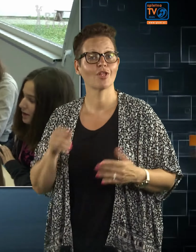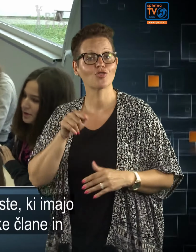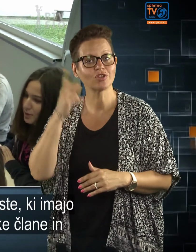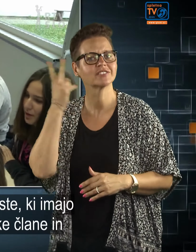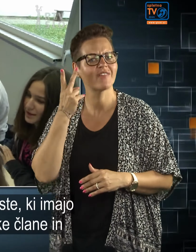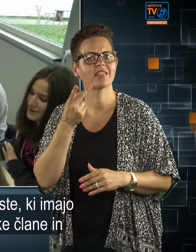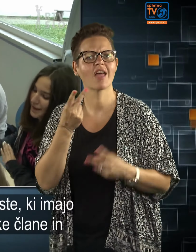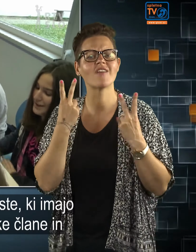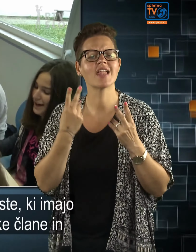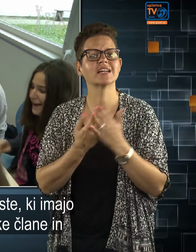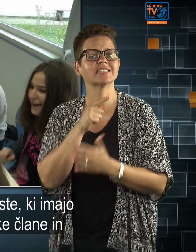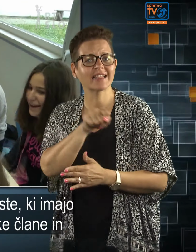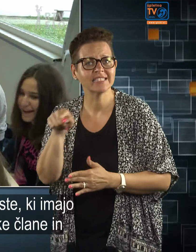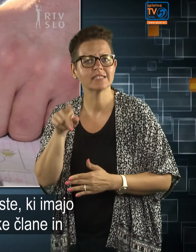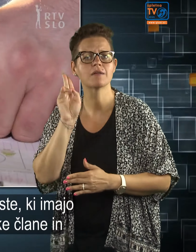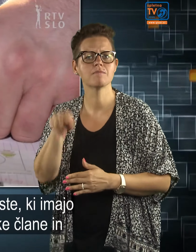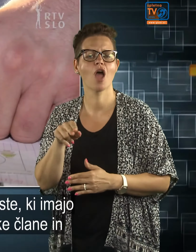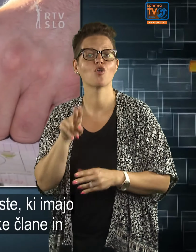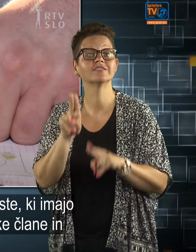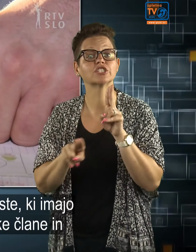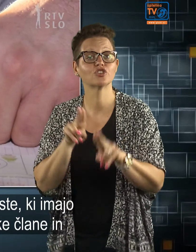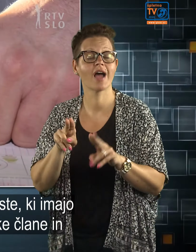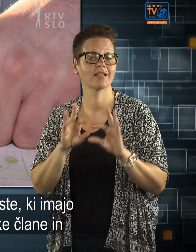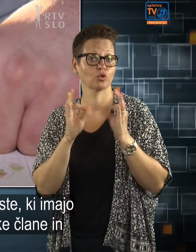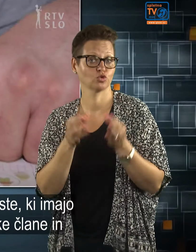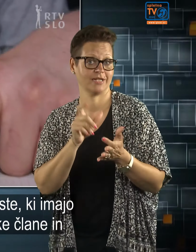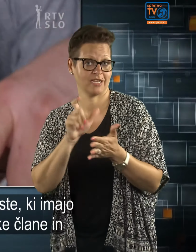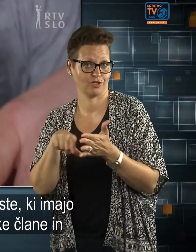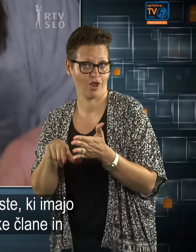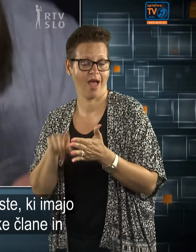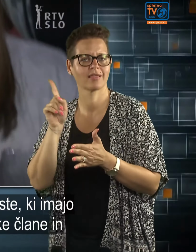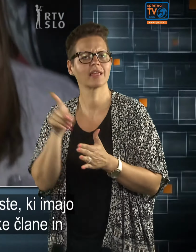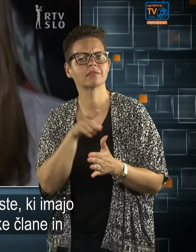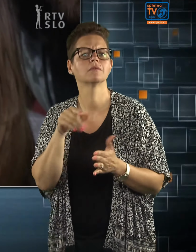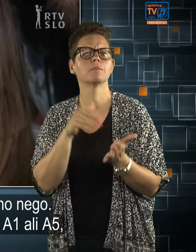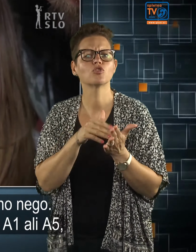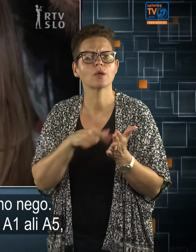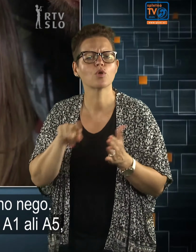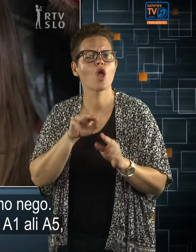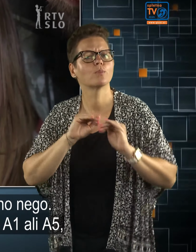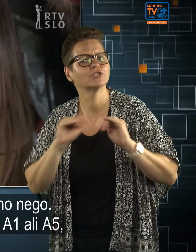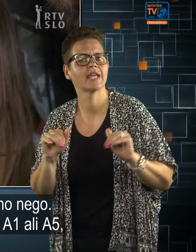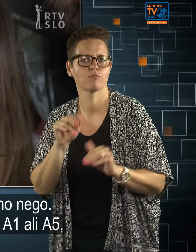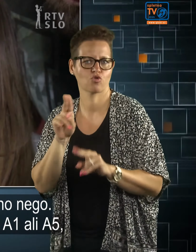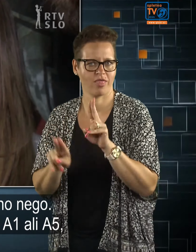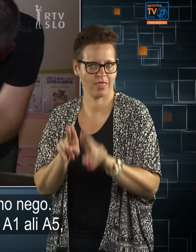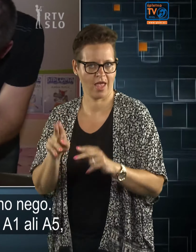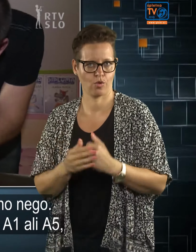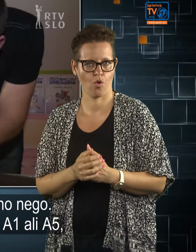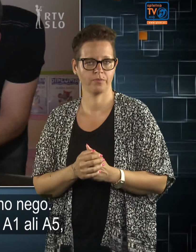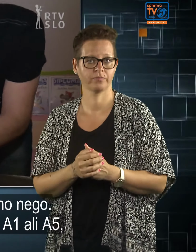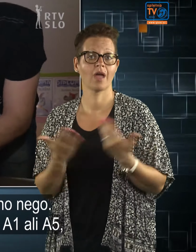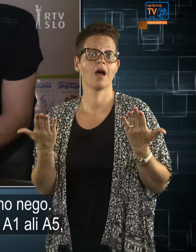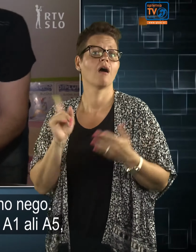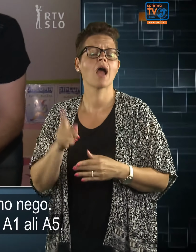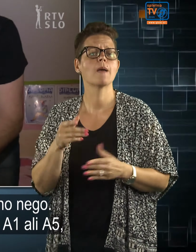To seveda velja za tiste, ki imajo vzdrževane družinske člane in potrebujejo posebno nego. Kaj